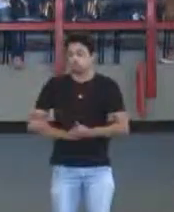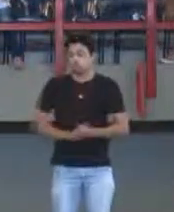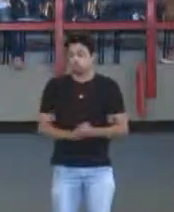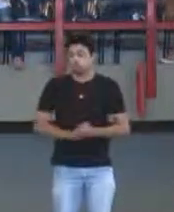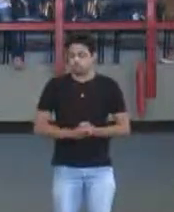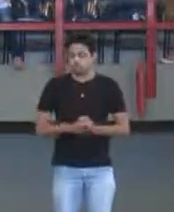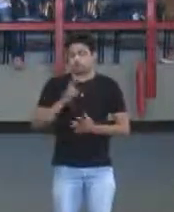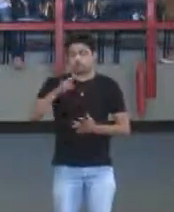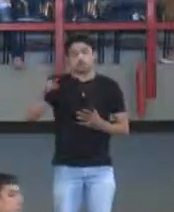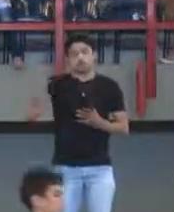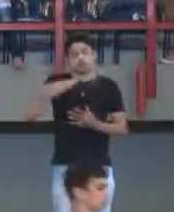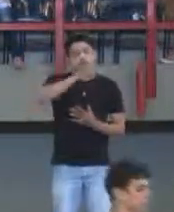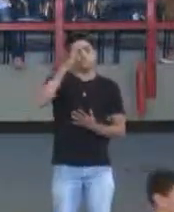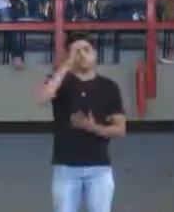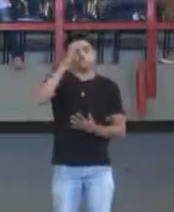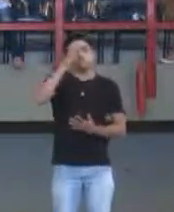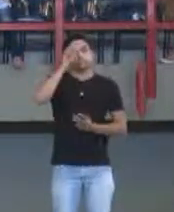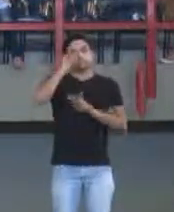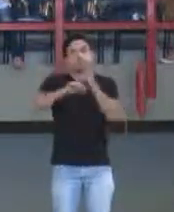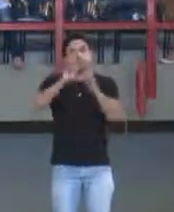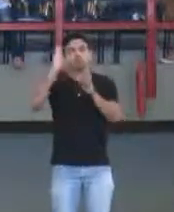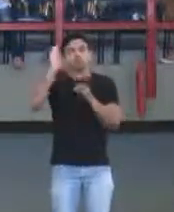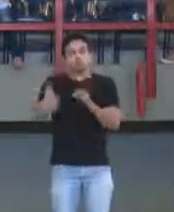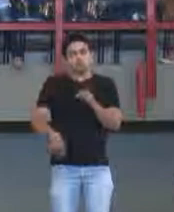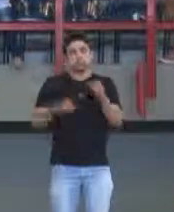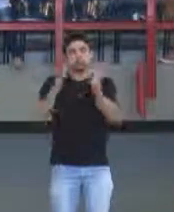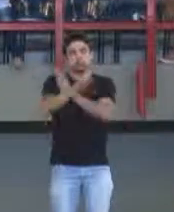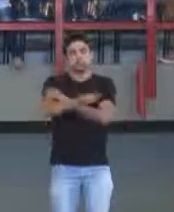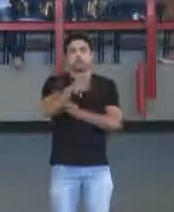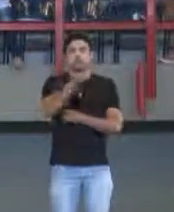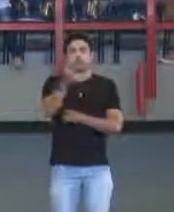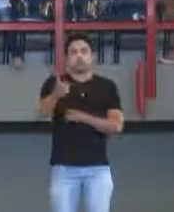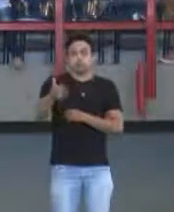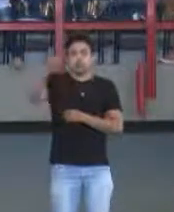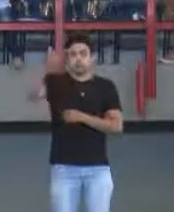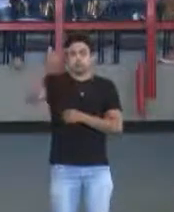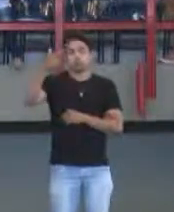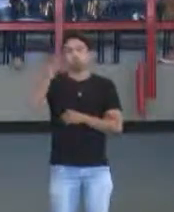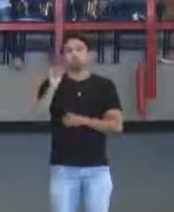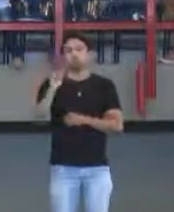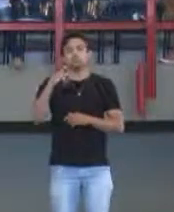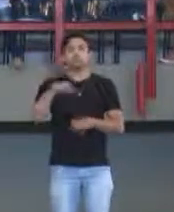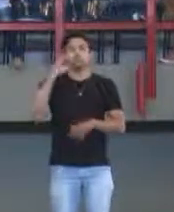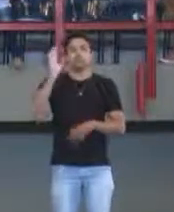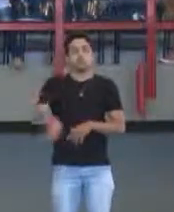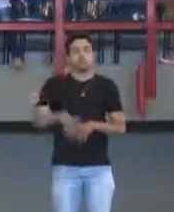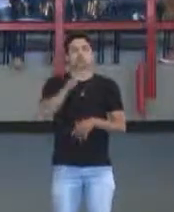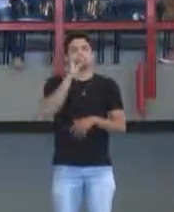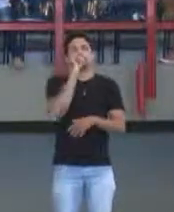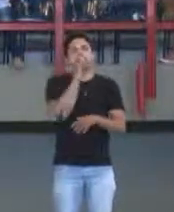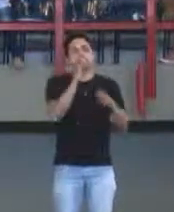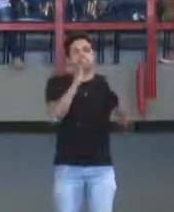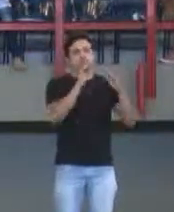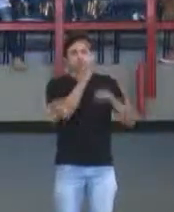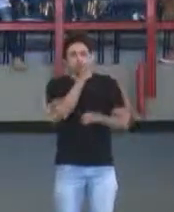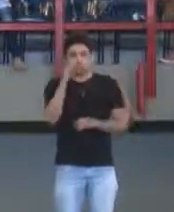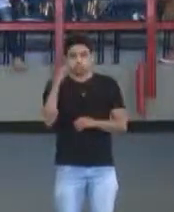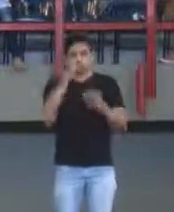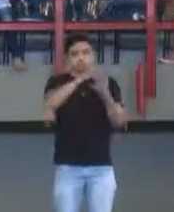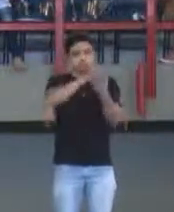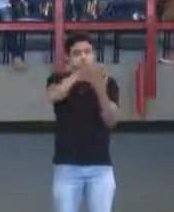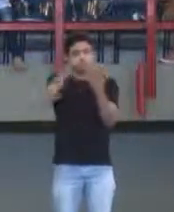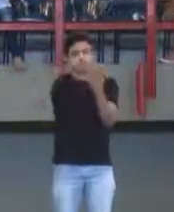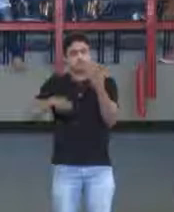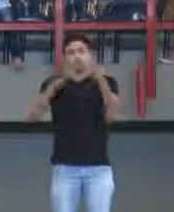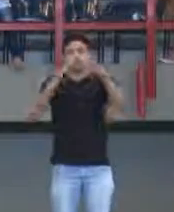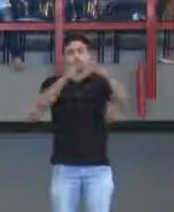e vocês vão acompanhando. Essa questão caiu no Enem de 2012 e ela diz o seguinte: o consumo de energia elétrica nos últimos meses